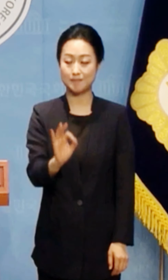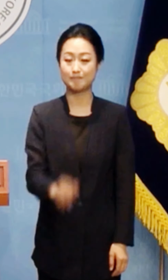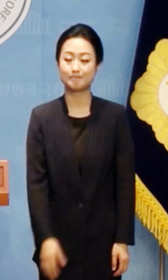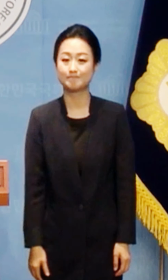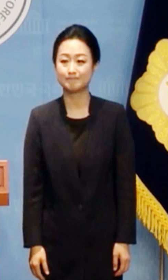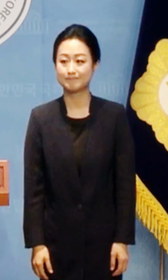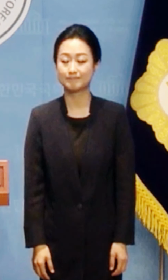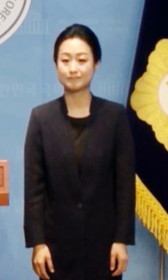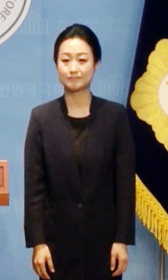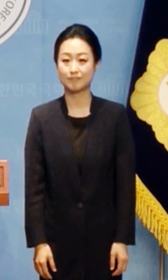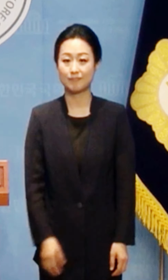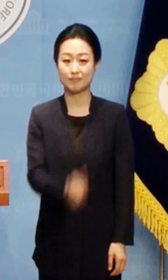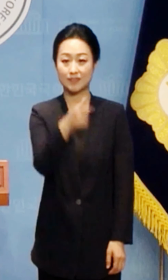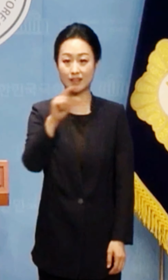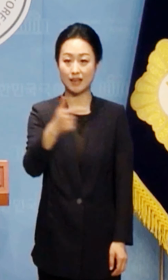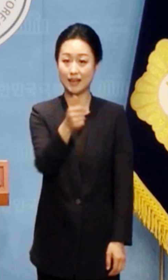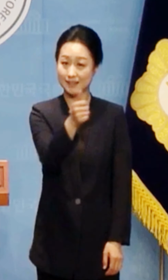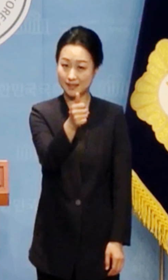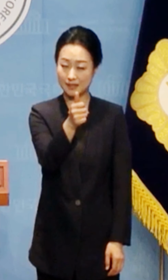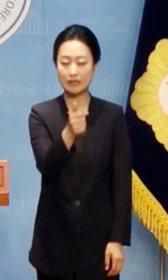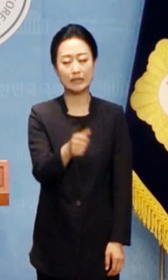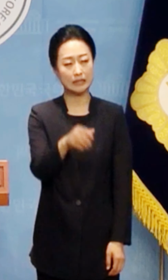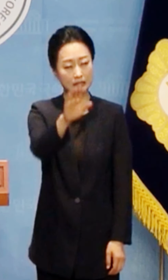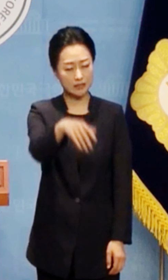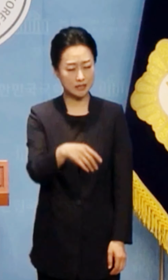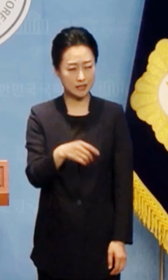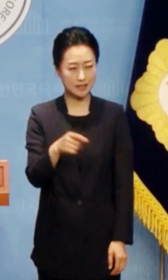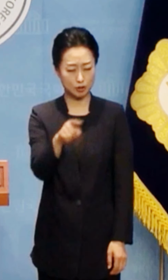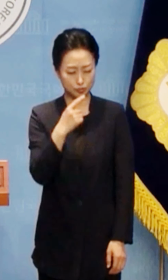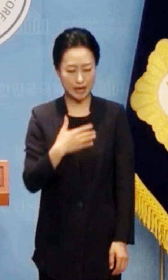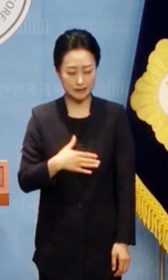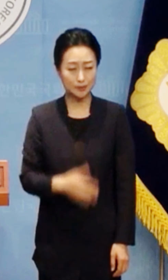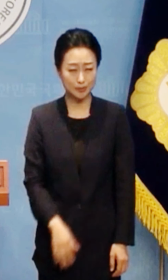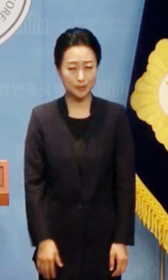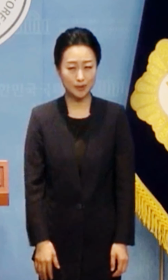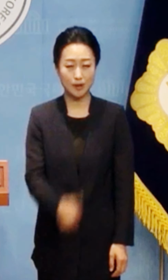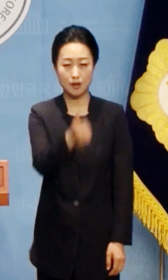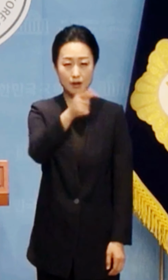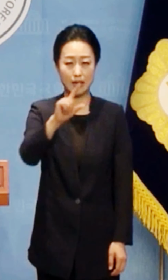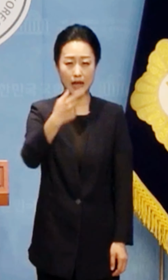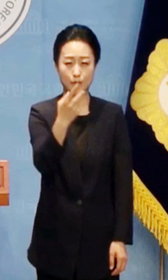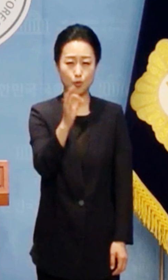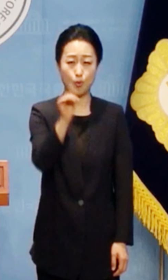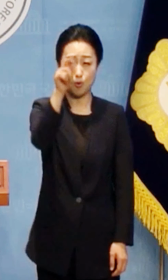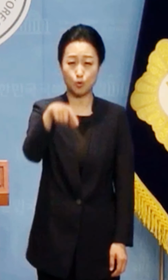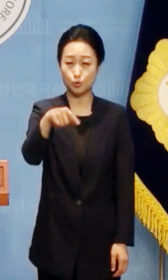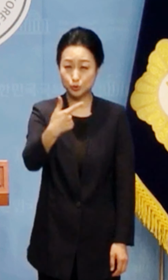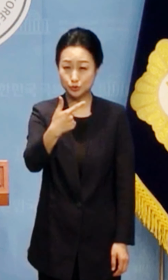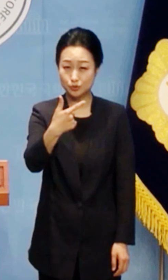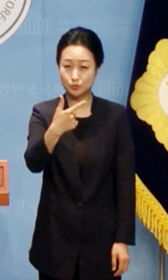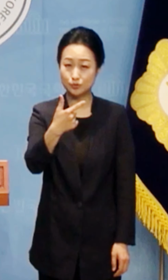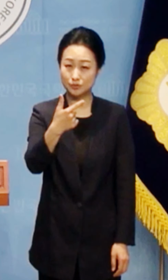있니다 한대표 그럴 줄 알았다 한동훈 국민의 힘 대표가 결국